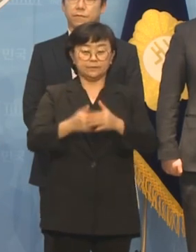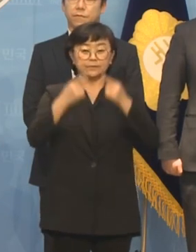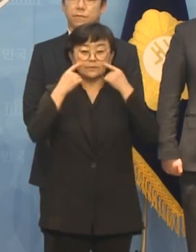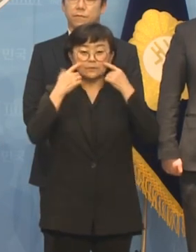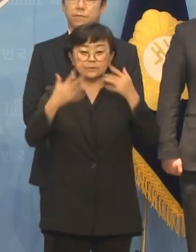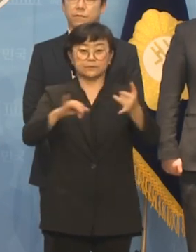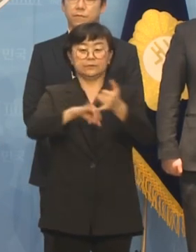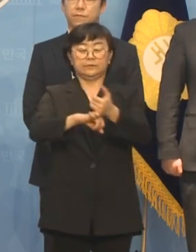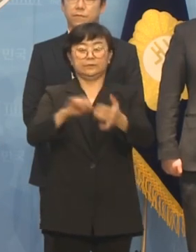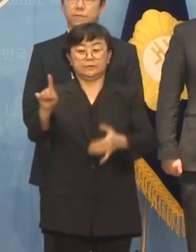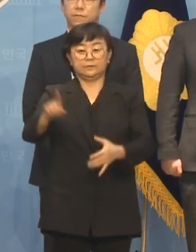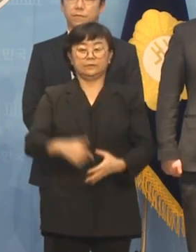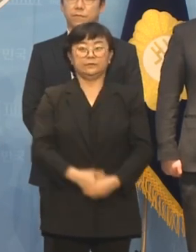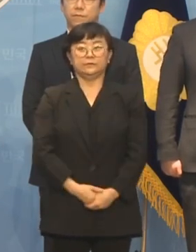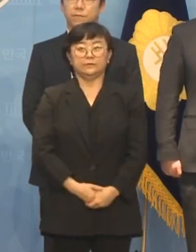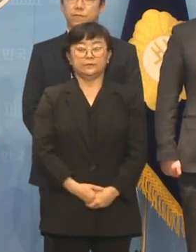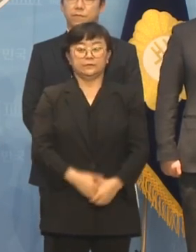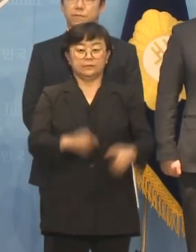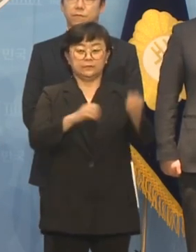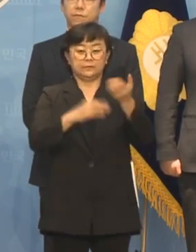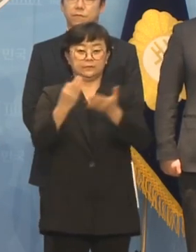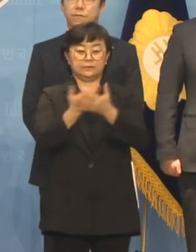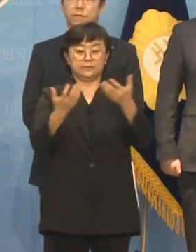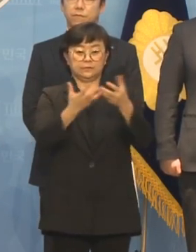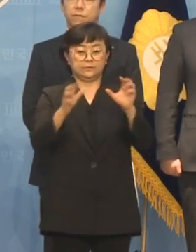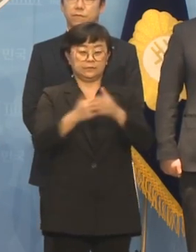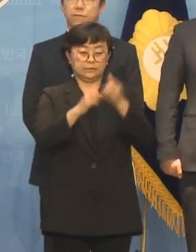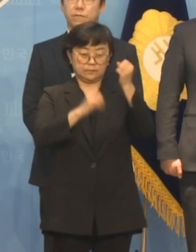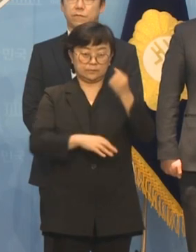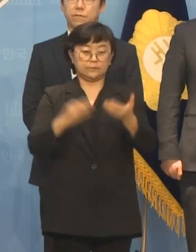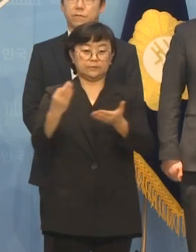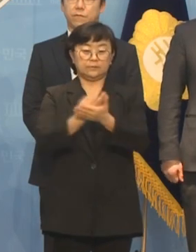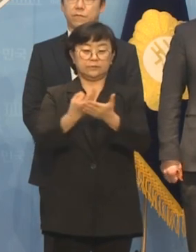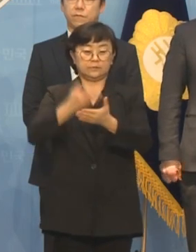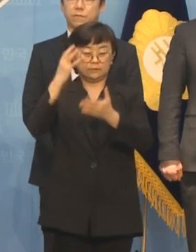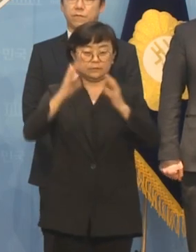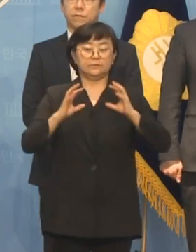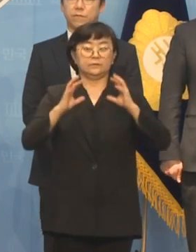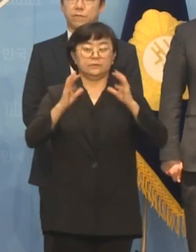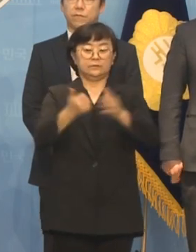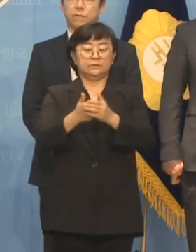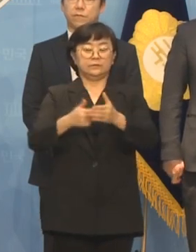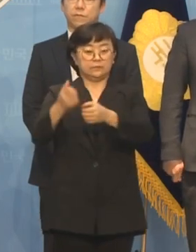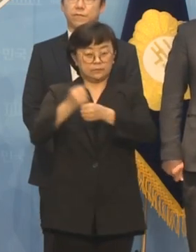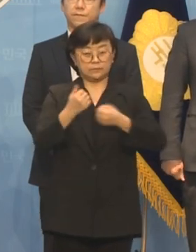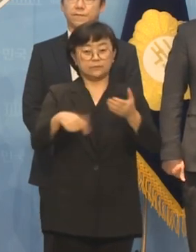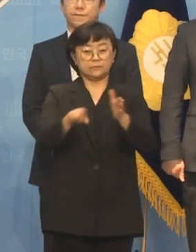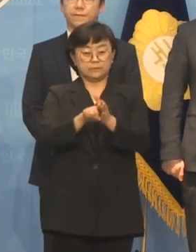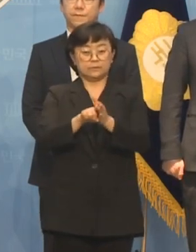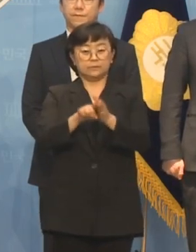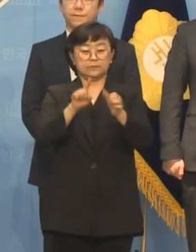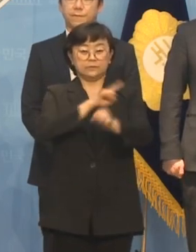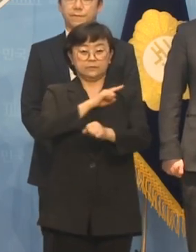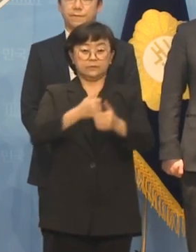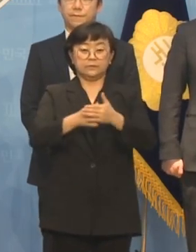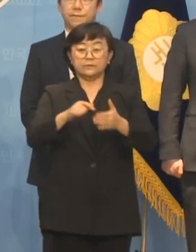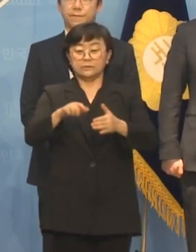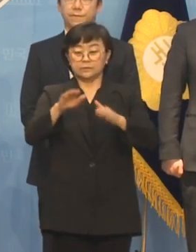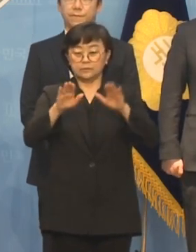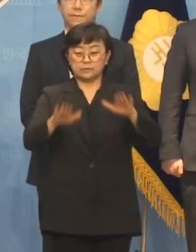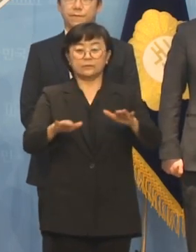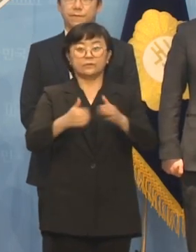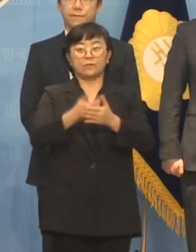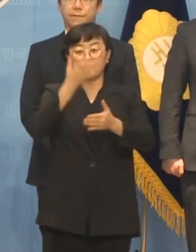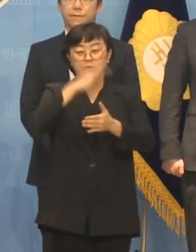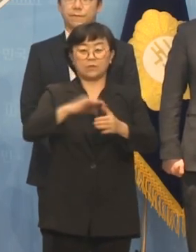분명하게 약속드립니다. 기본소득당은 늘 기본소득 대한민국을 하루라도 앞당기기 위한 가장 현실적이면서도